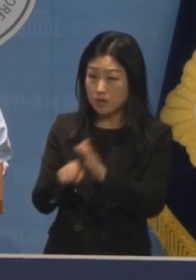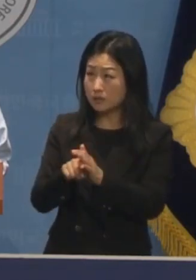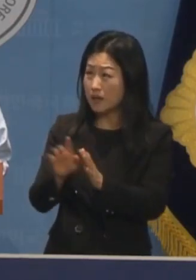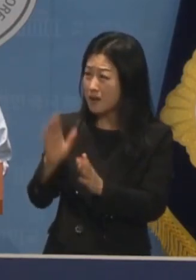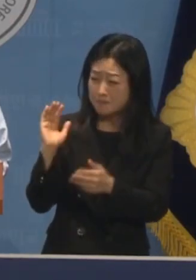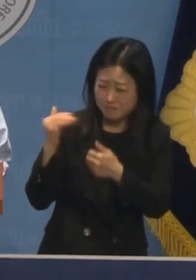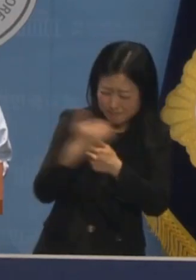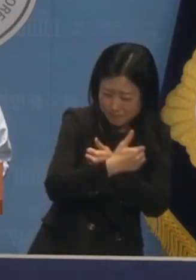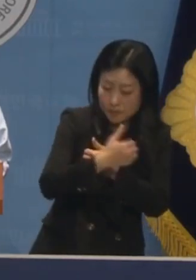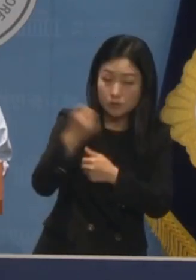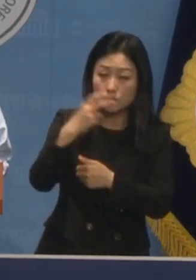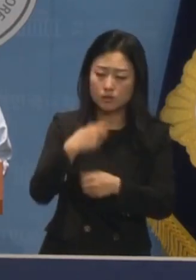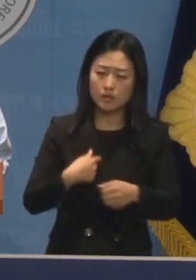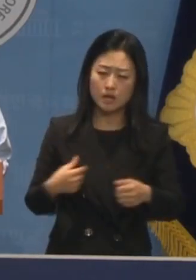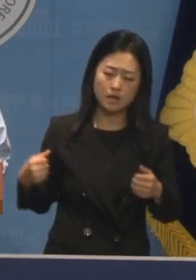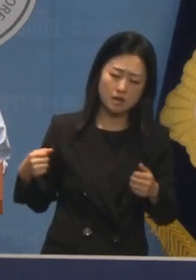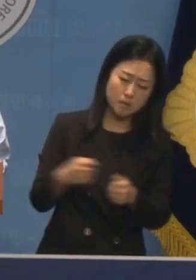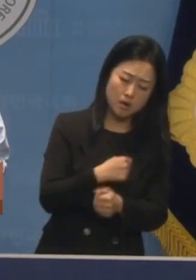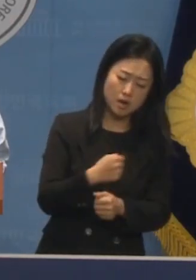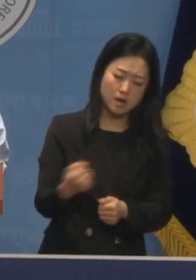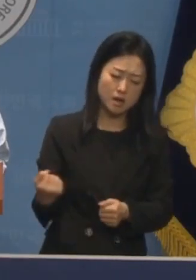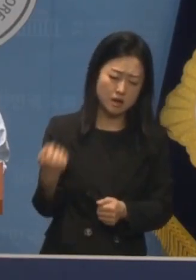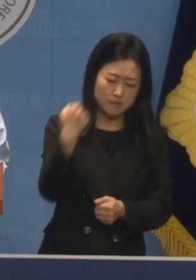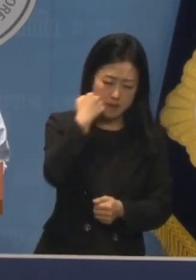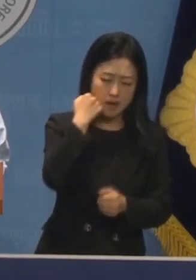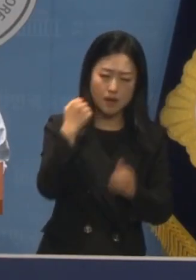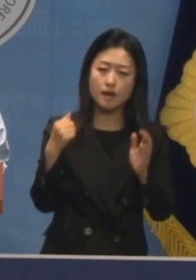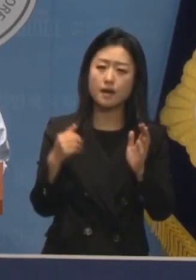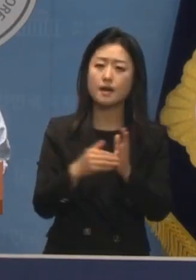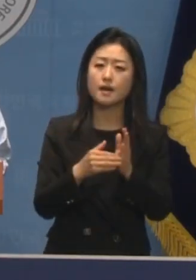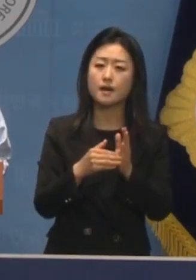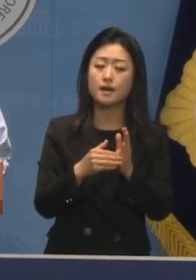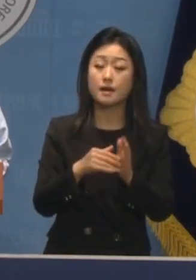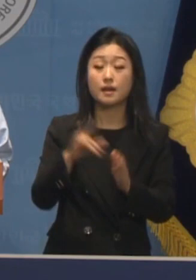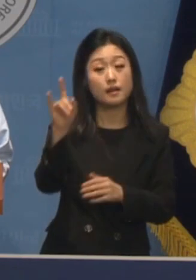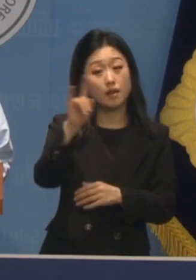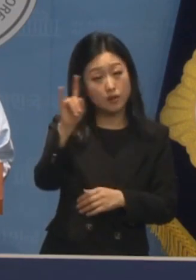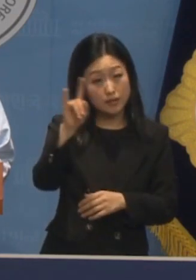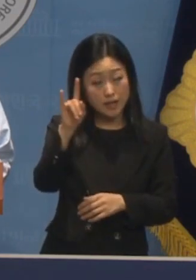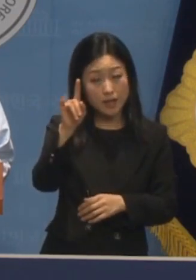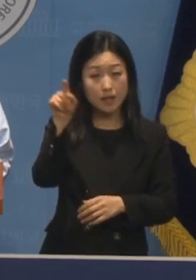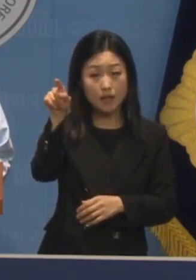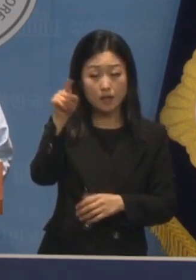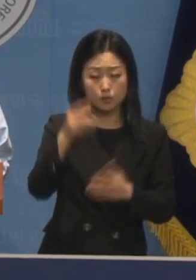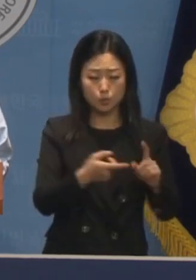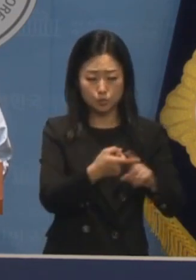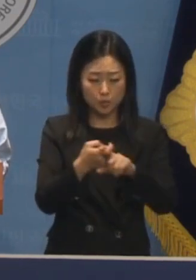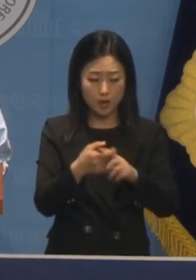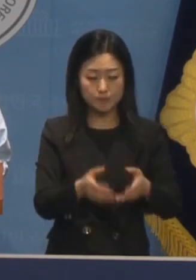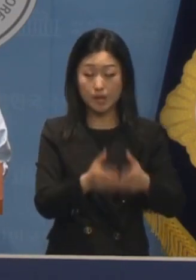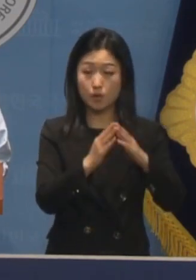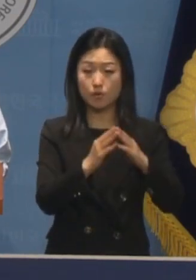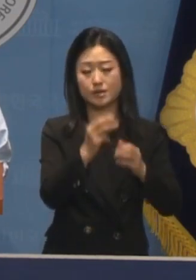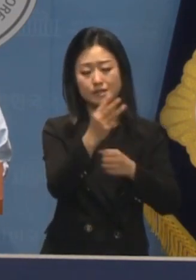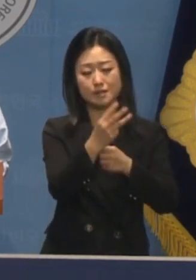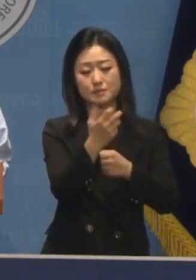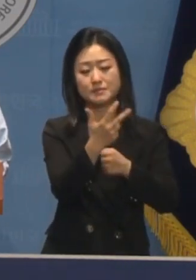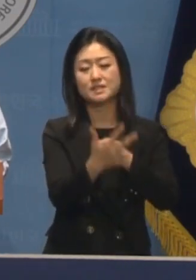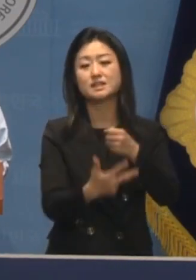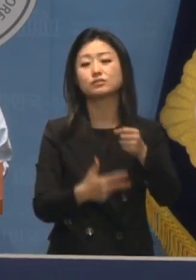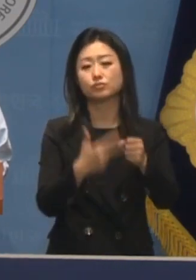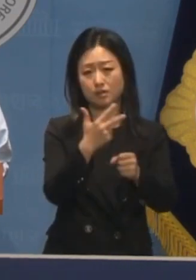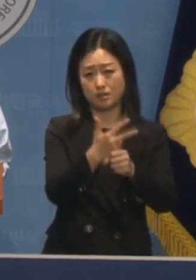과정에 역시나 또다시 폭행을 당하는 과정이 있었습니다. 벌써 현대중공업은 노동조합이 생긴 지가